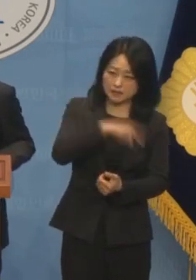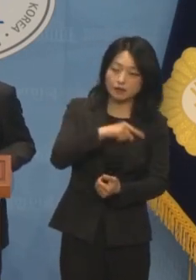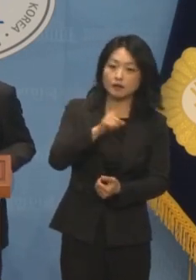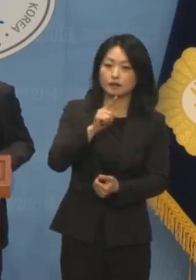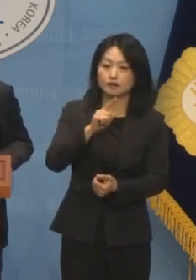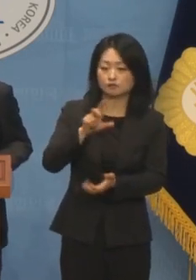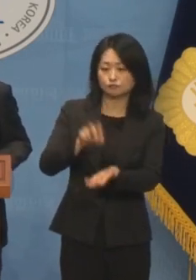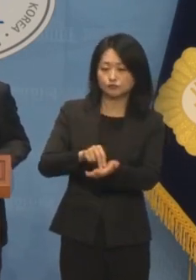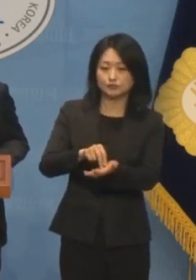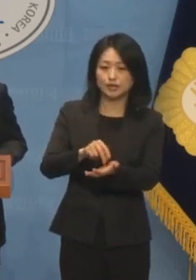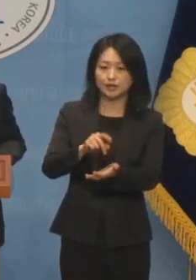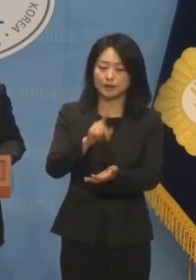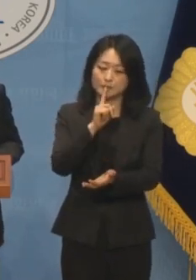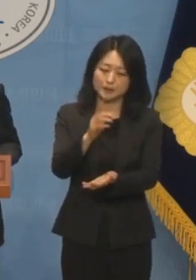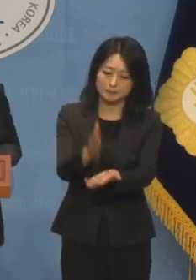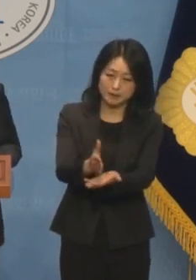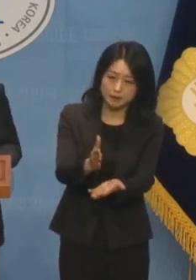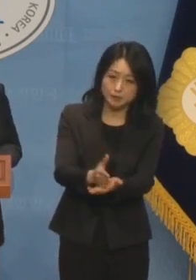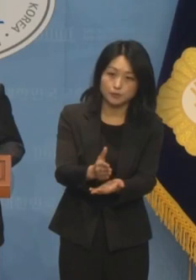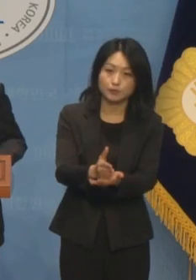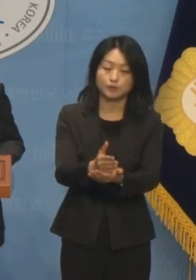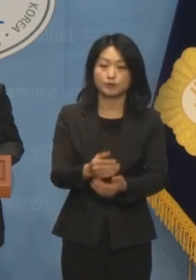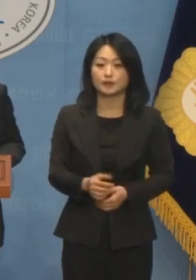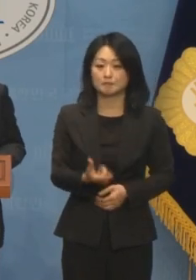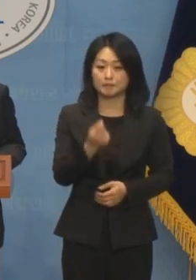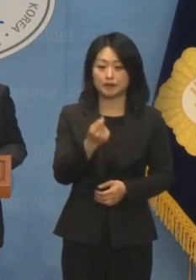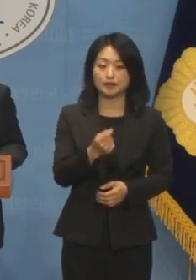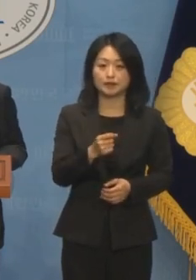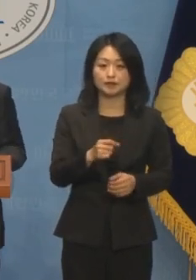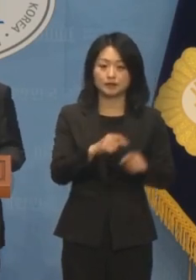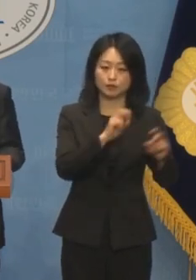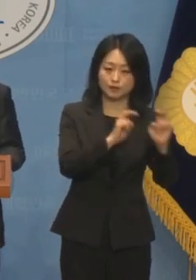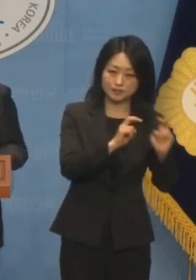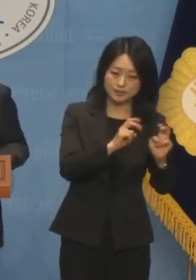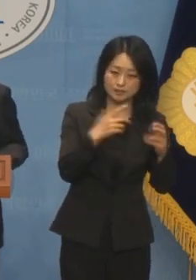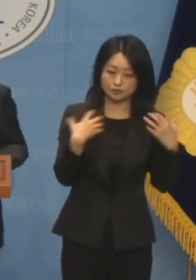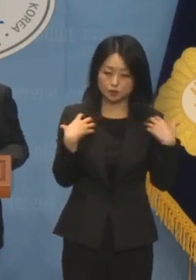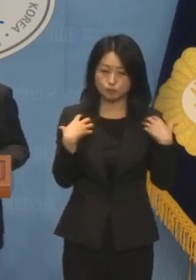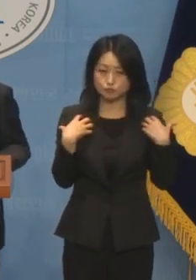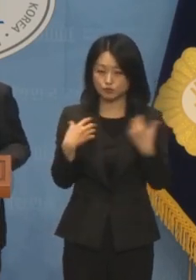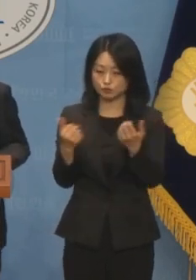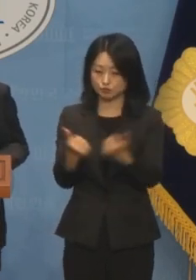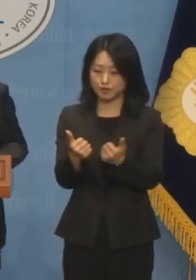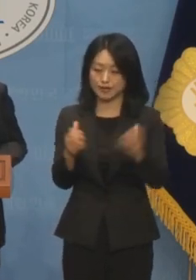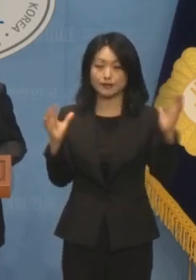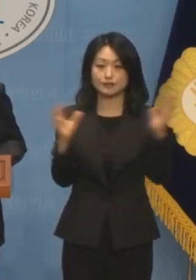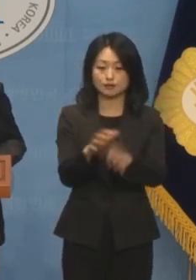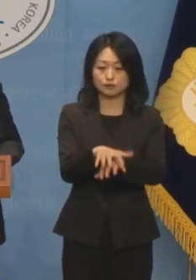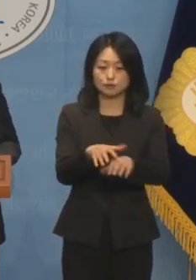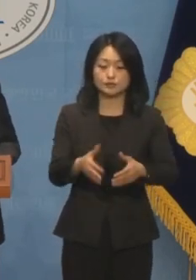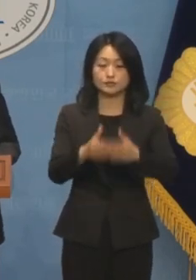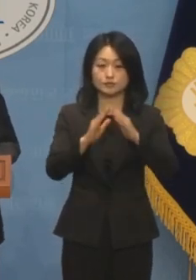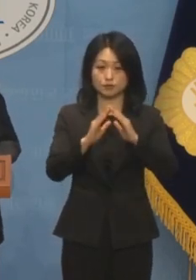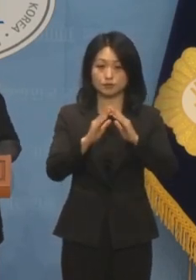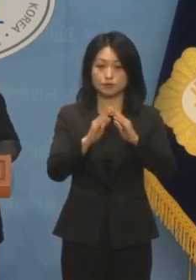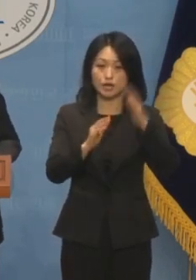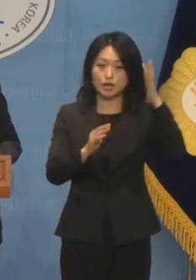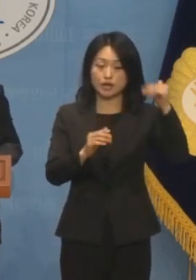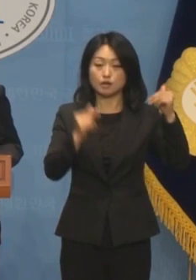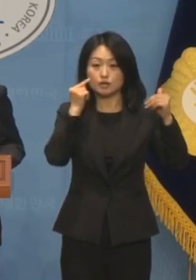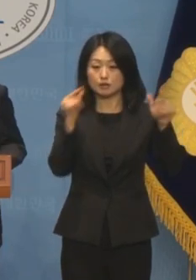자제를 촉구하며 하루빨리 민간, 여야, 국회, 정부가 참여하는 TF를 구성을 해서 한일